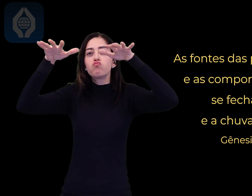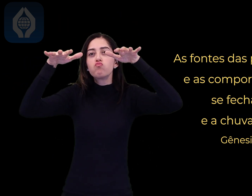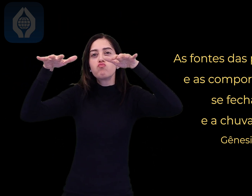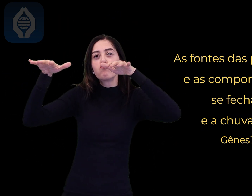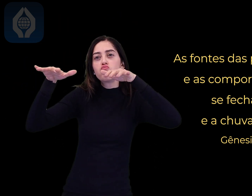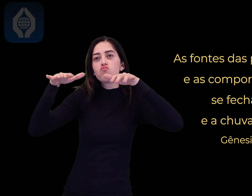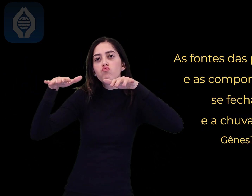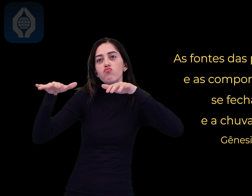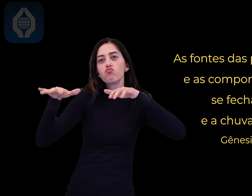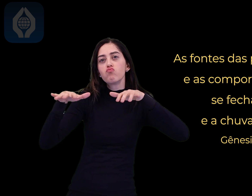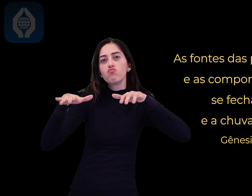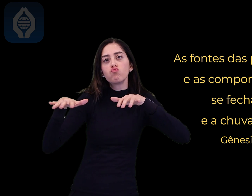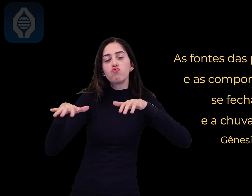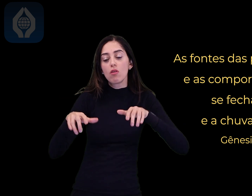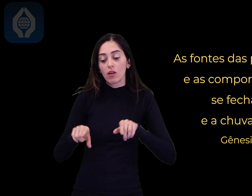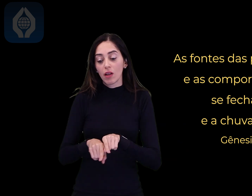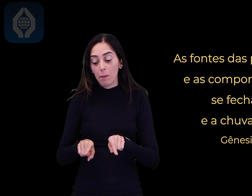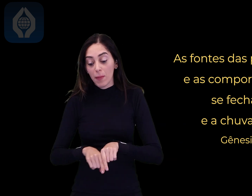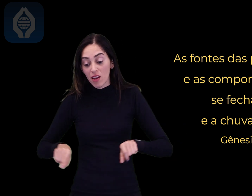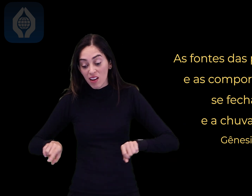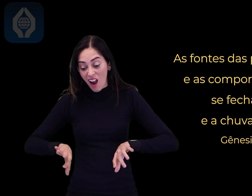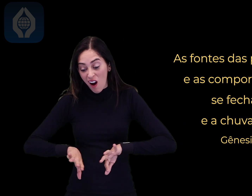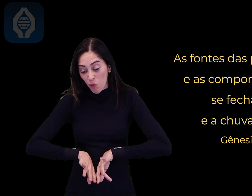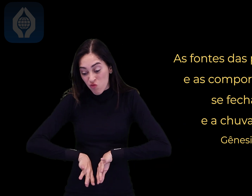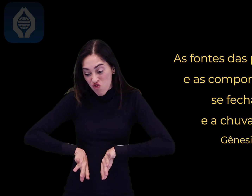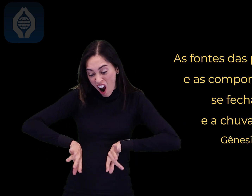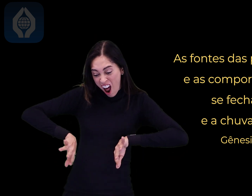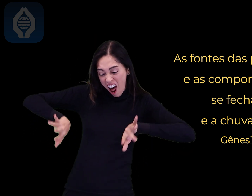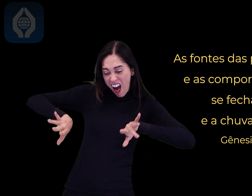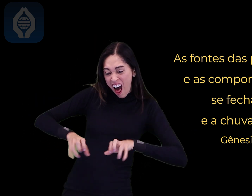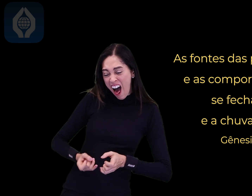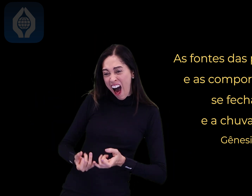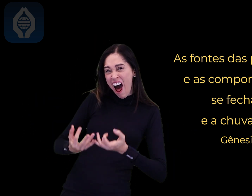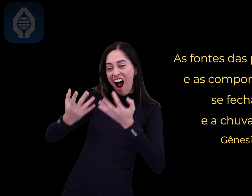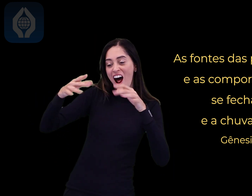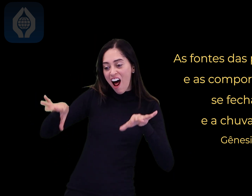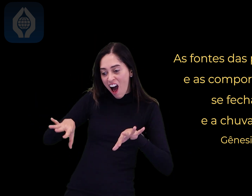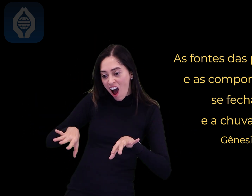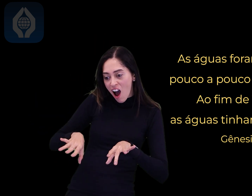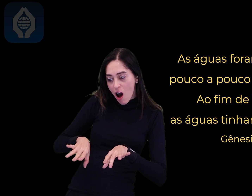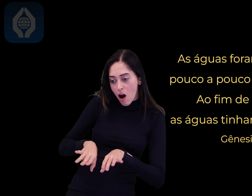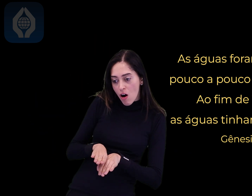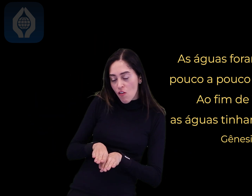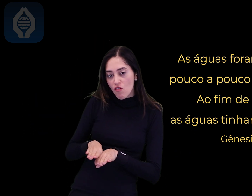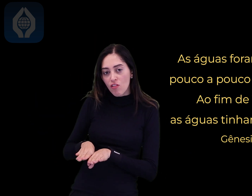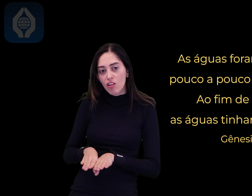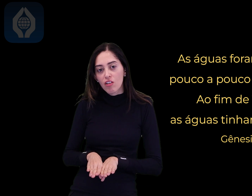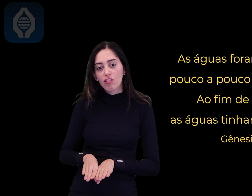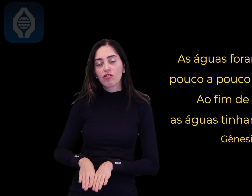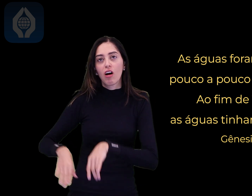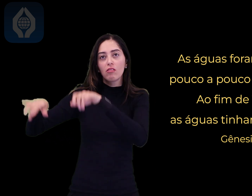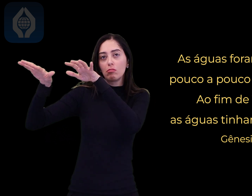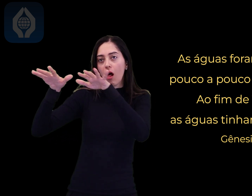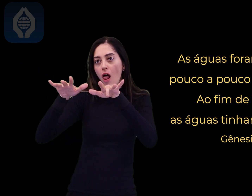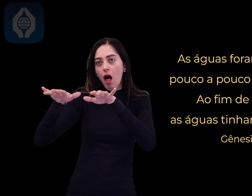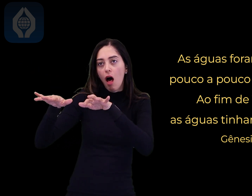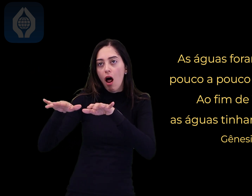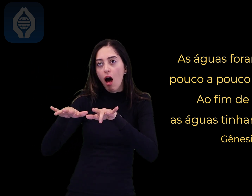fontes das profundezas e as comportas do céu se fecharam e a chuva parou. As águas foram baixando pouco a pouco sobre a